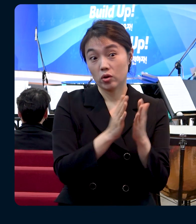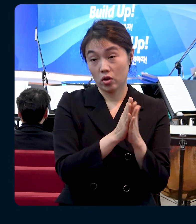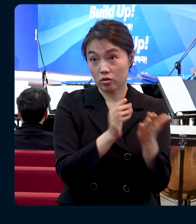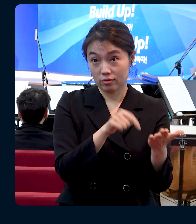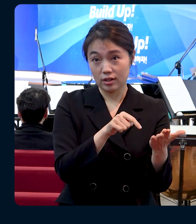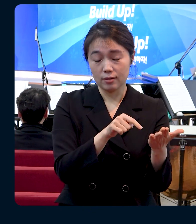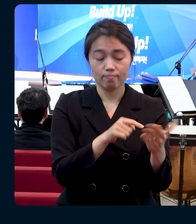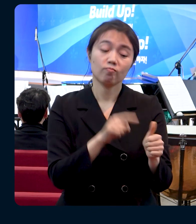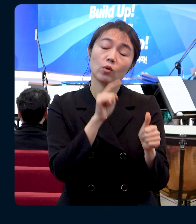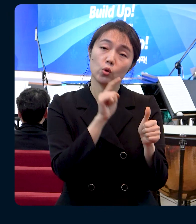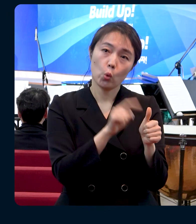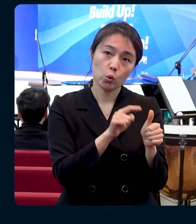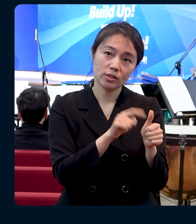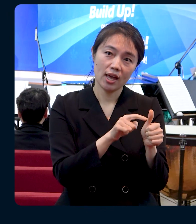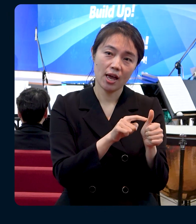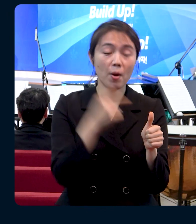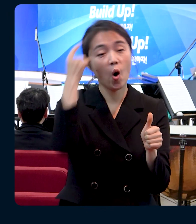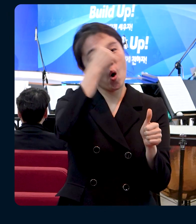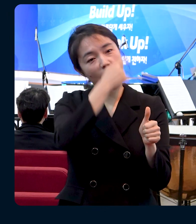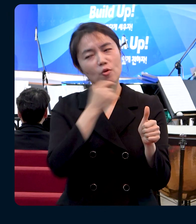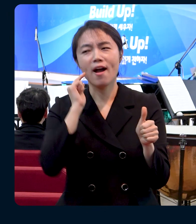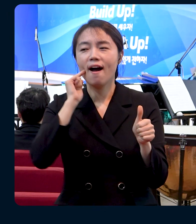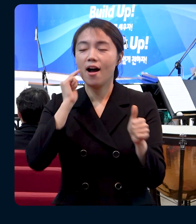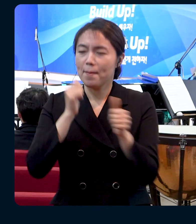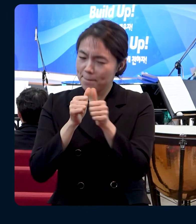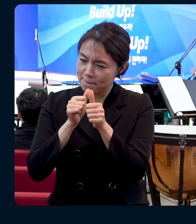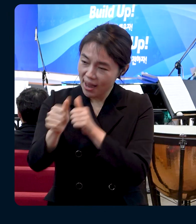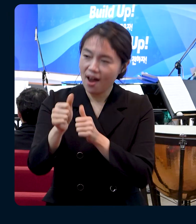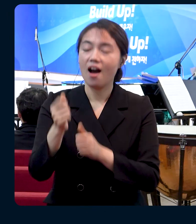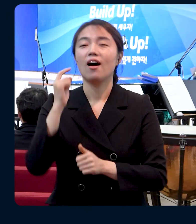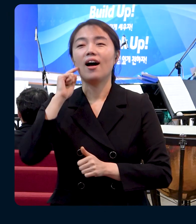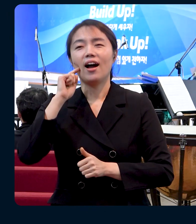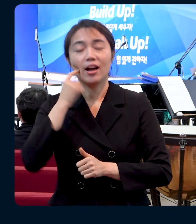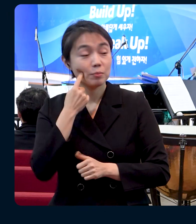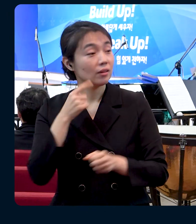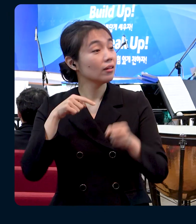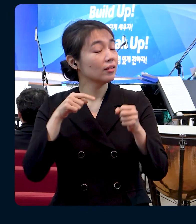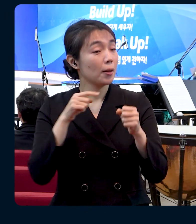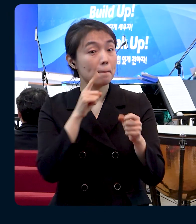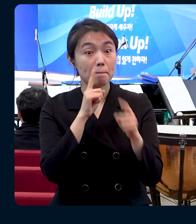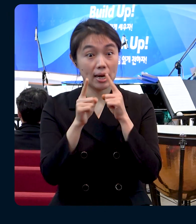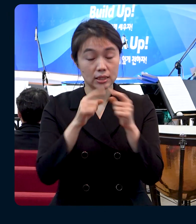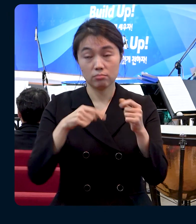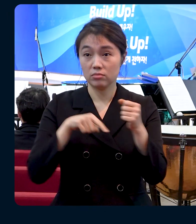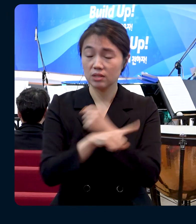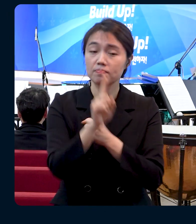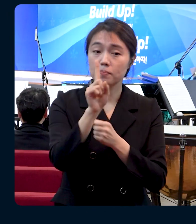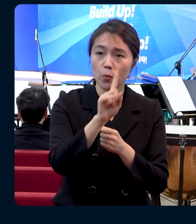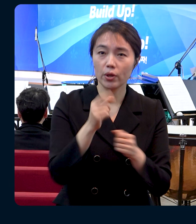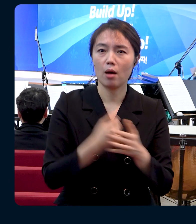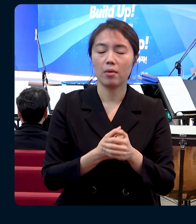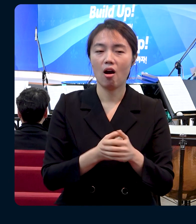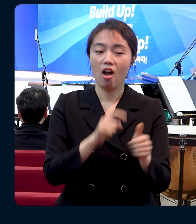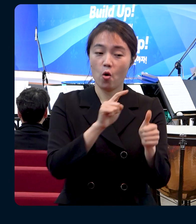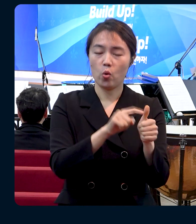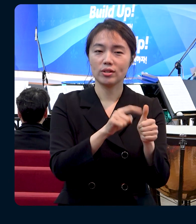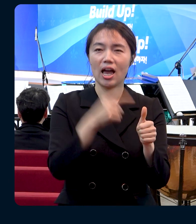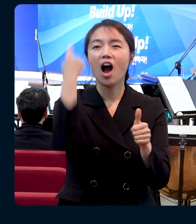있는 요셉은 용모가 빼어나고 아름다웠더라 라는 이 말씀은요, 단지